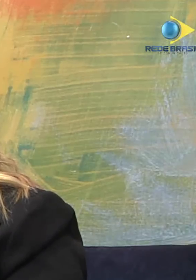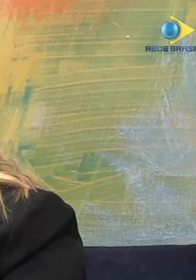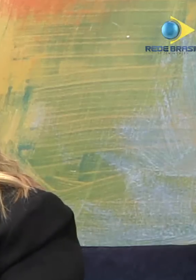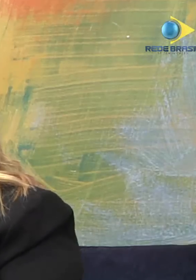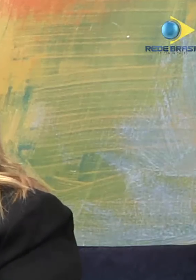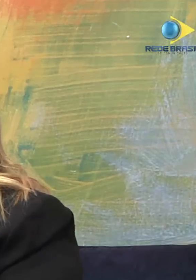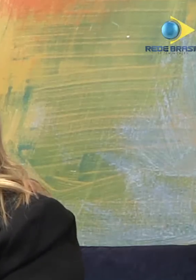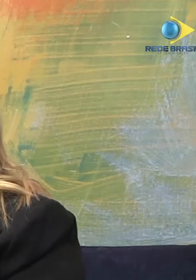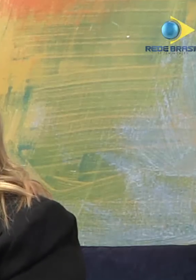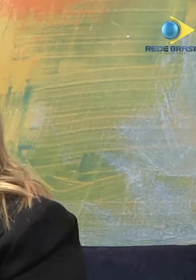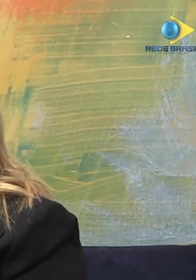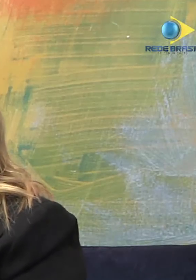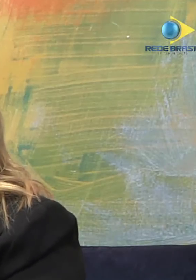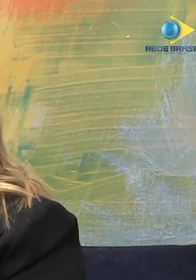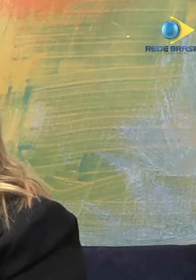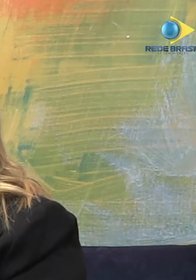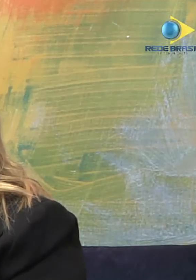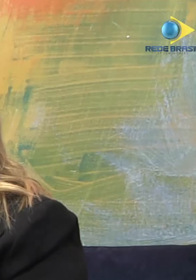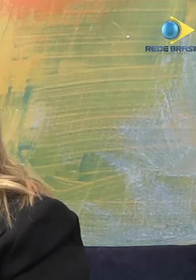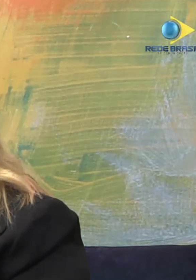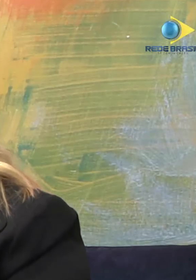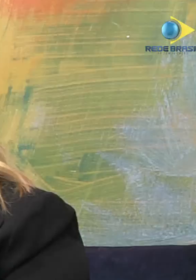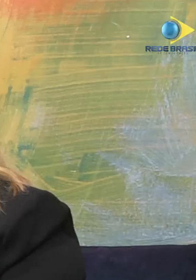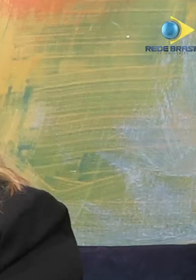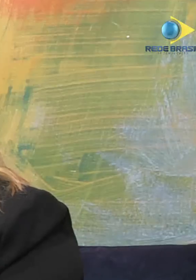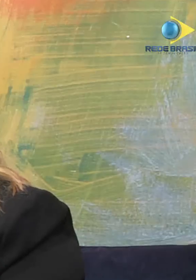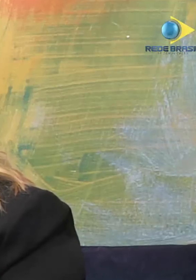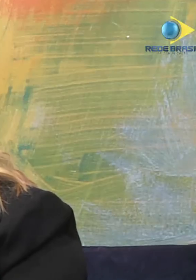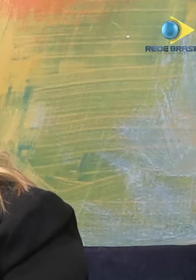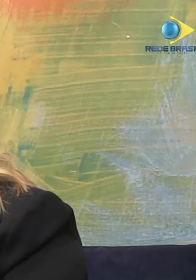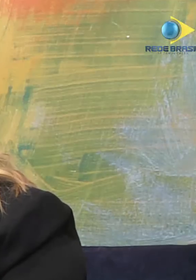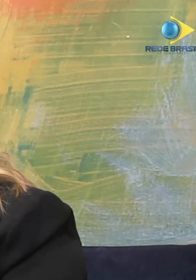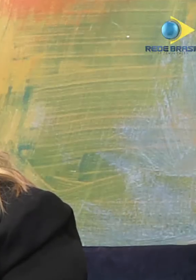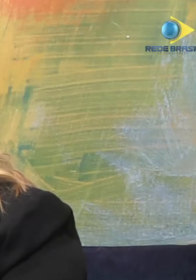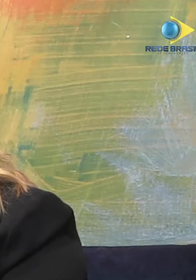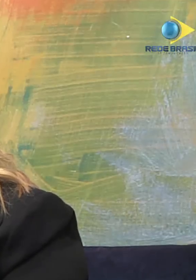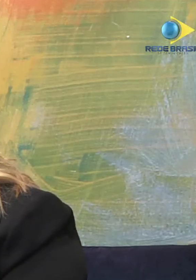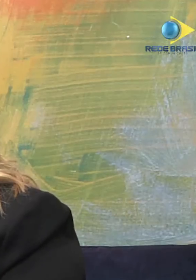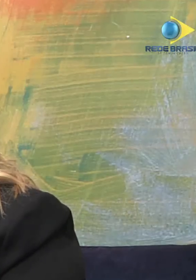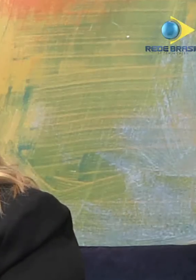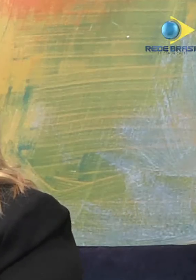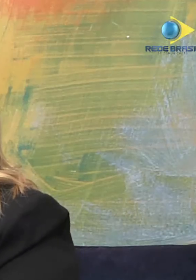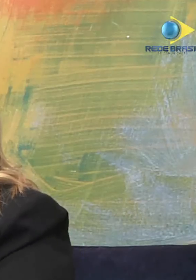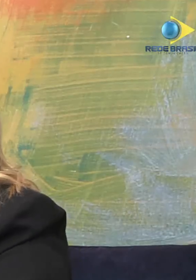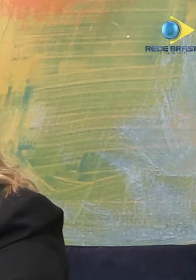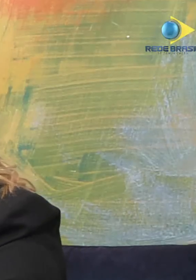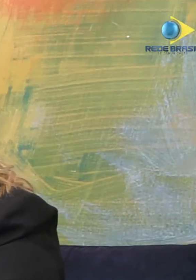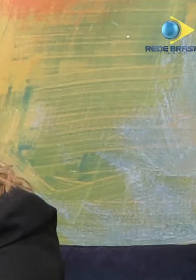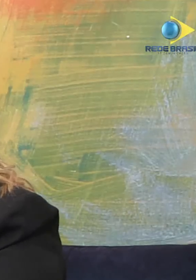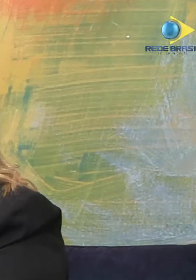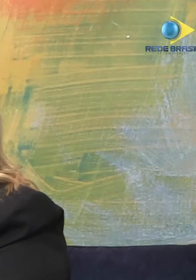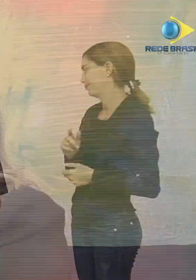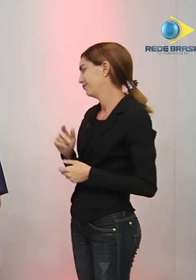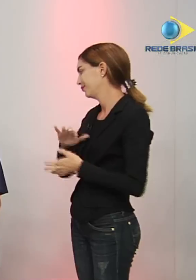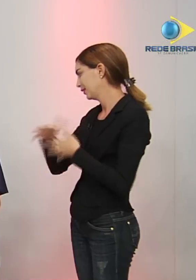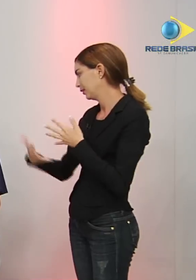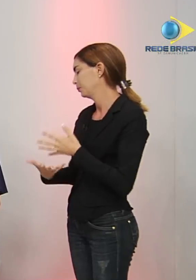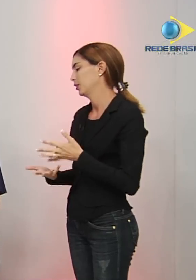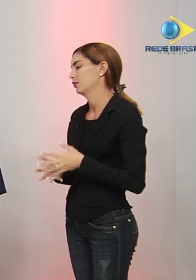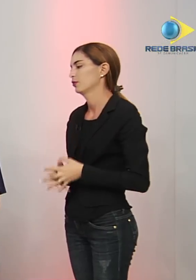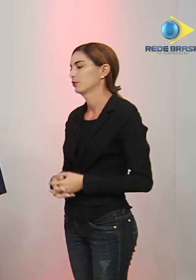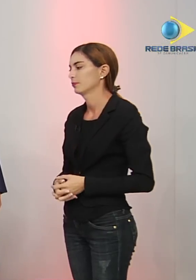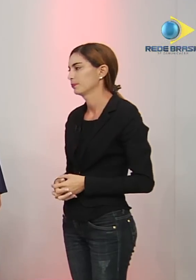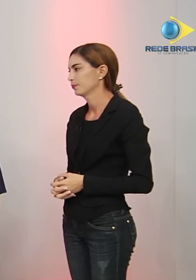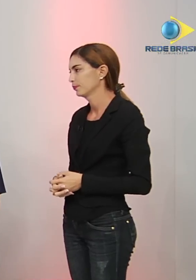portuguesa a unidade mínima da fala, o fonema, na língua de sinais nós temos o parâmetro para formar o sinal. Perfeito. Eu quero